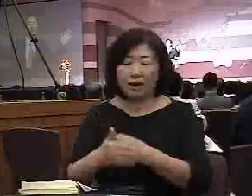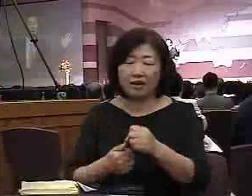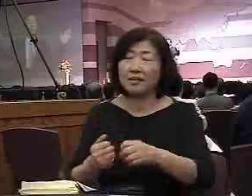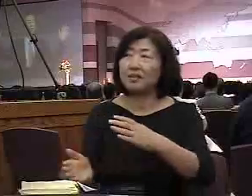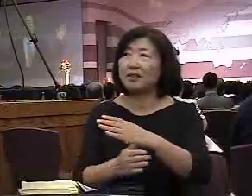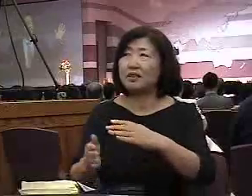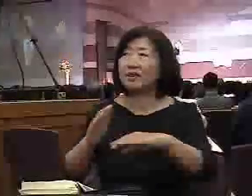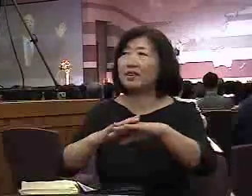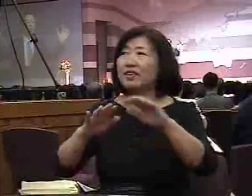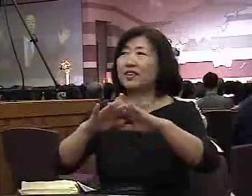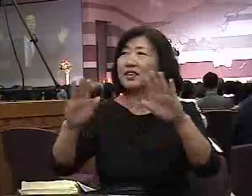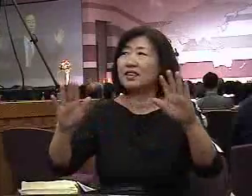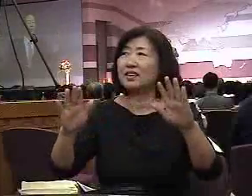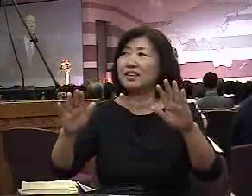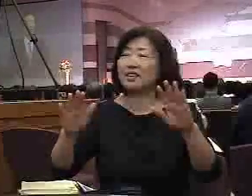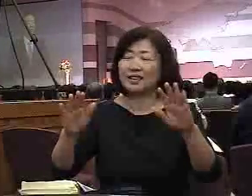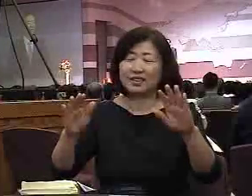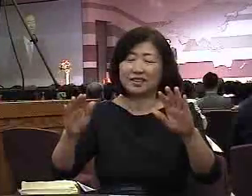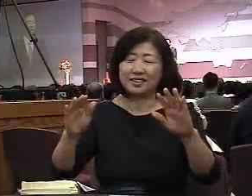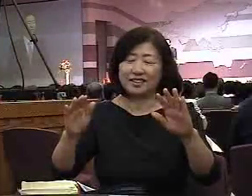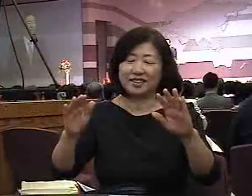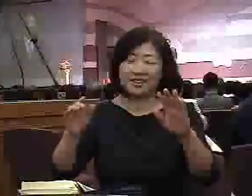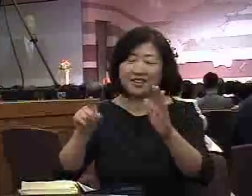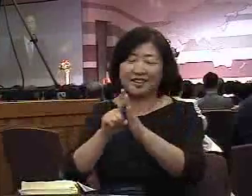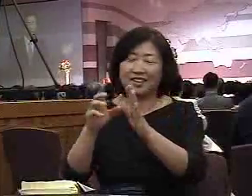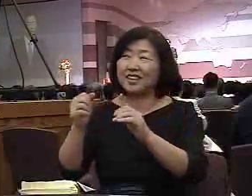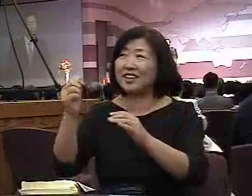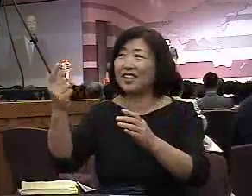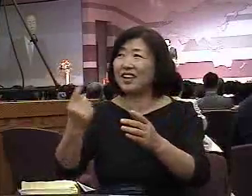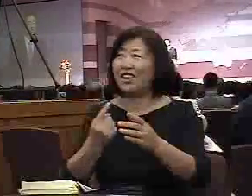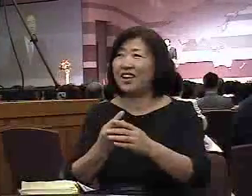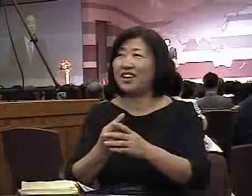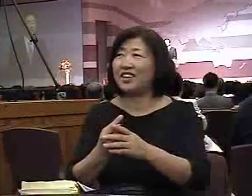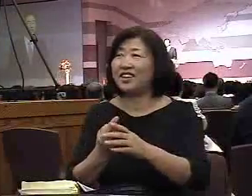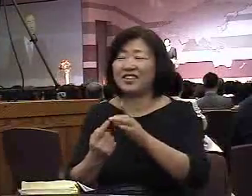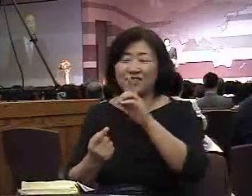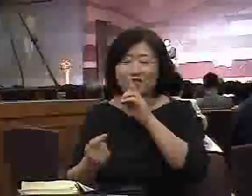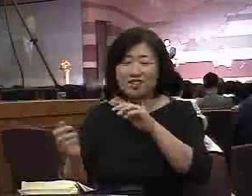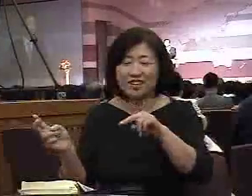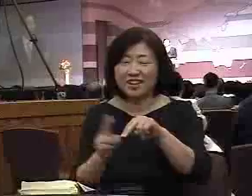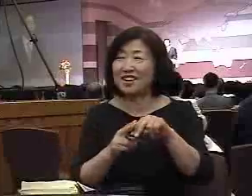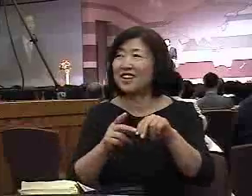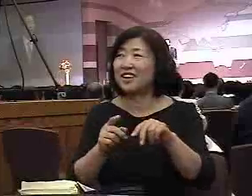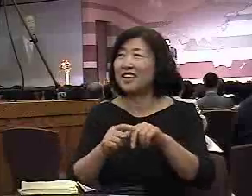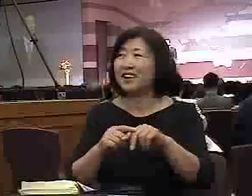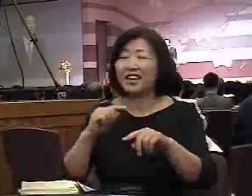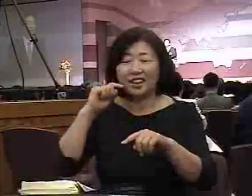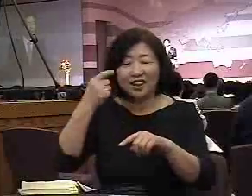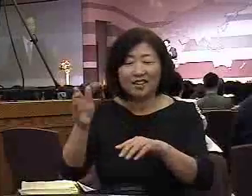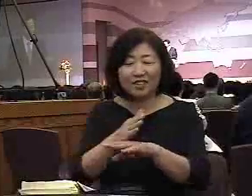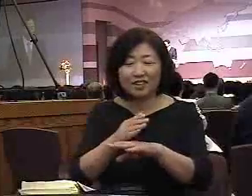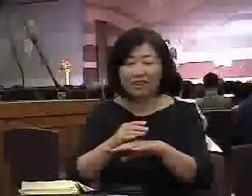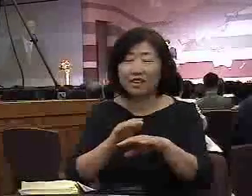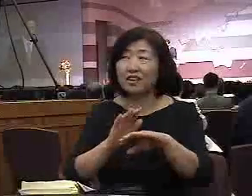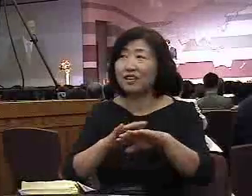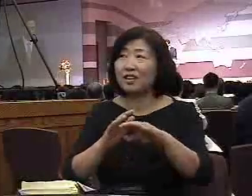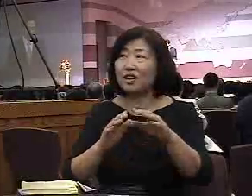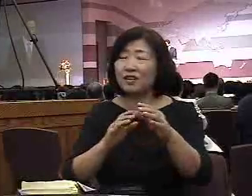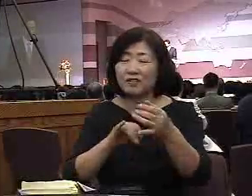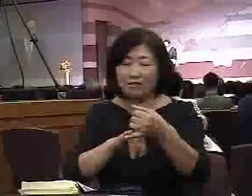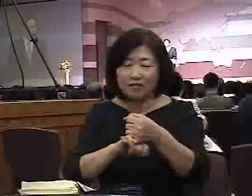들고 앞에가 뭐 천부에 의지해서 엉덩이 한 대 맞고 다음부터는 손 꼭 잡아라 하나님 그렇게 잡아주시는